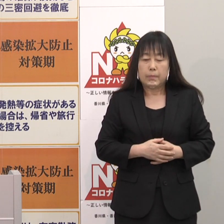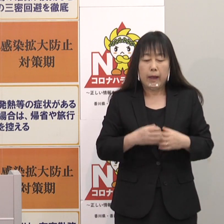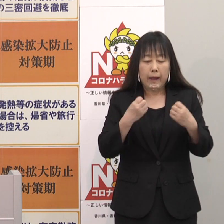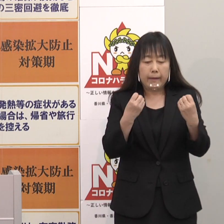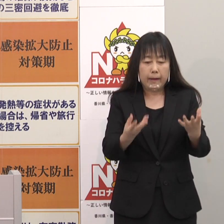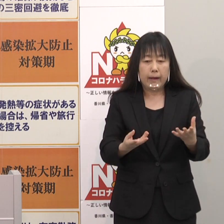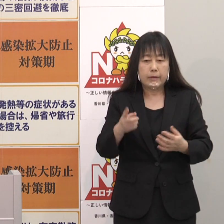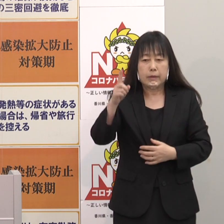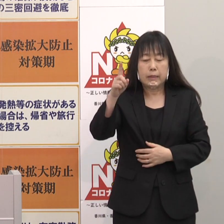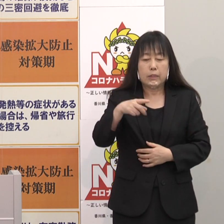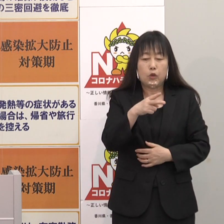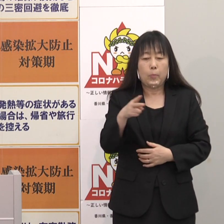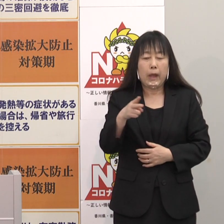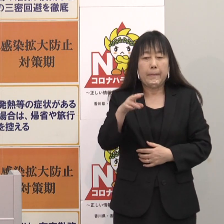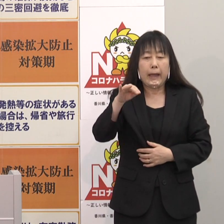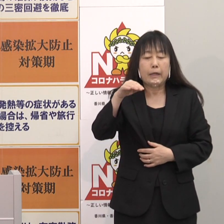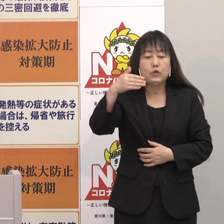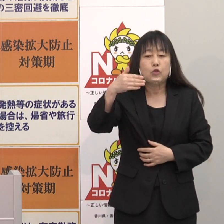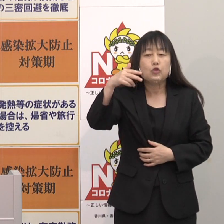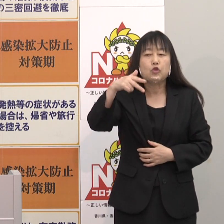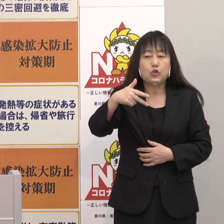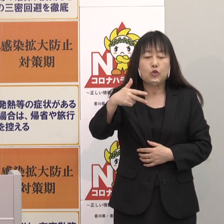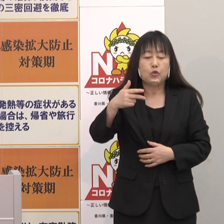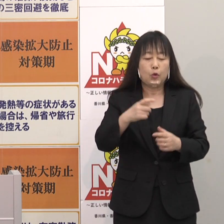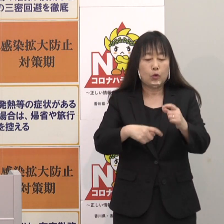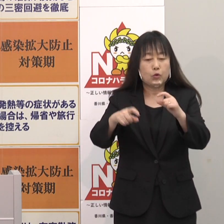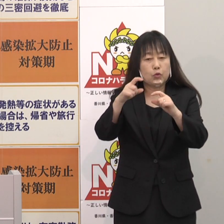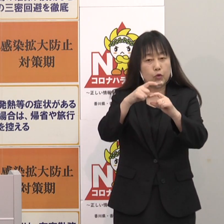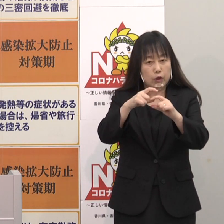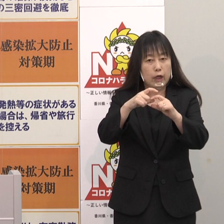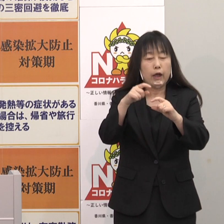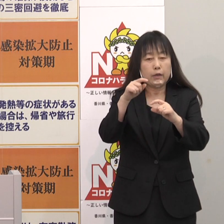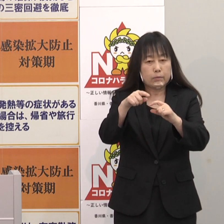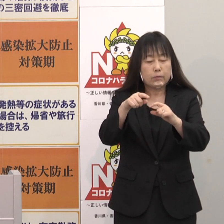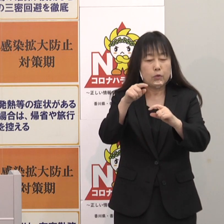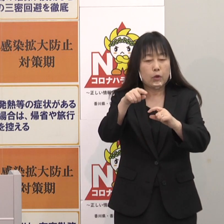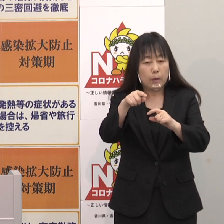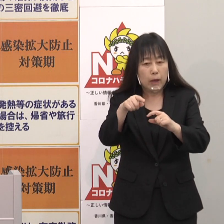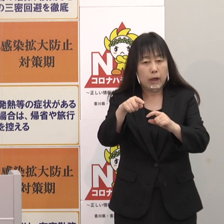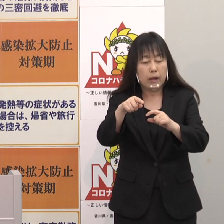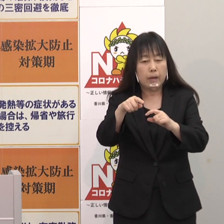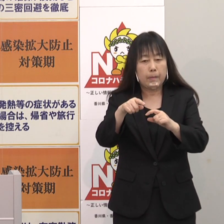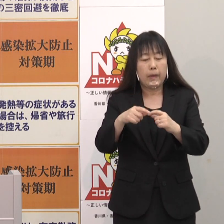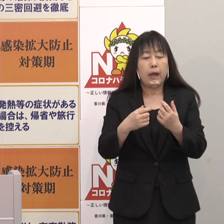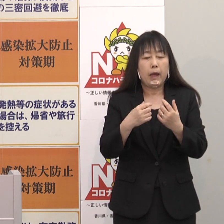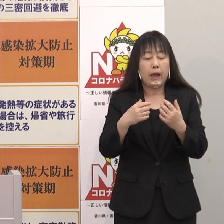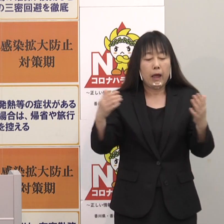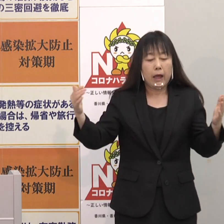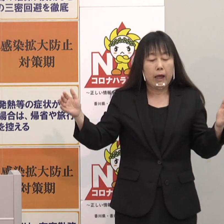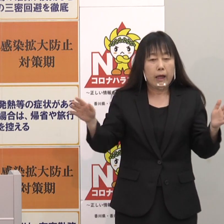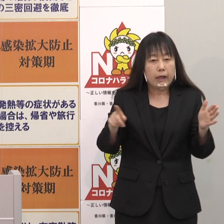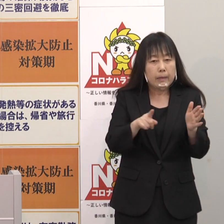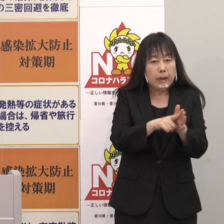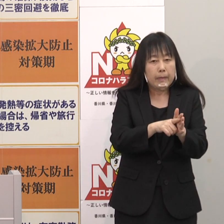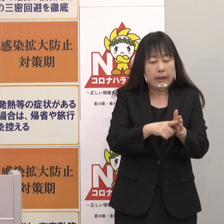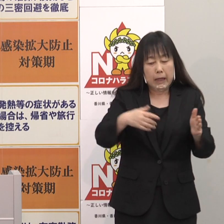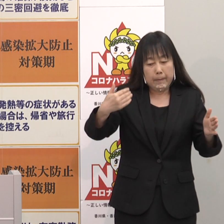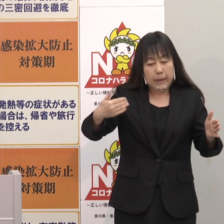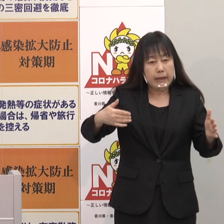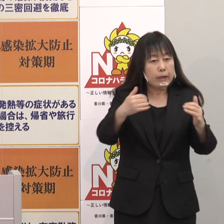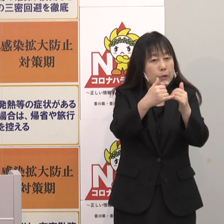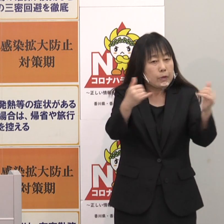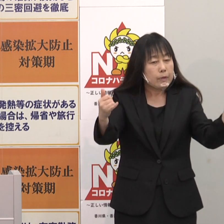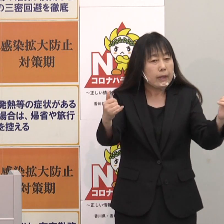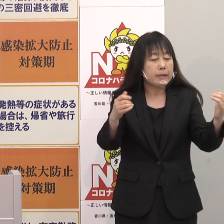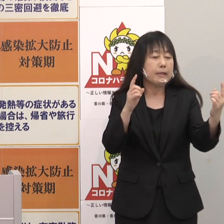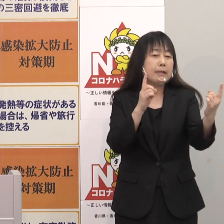の、まあ、ワクチンを追加するということで、まあ、新たな層への、まあ、その働きかけにはなるかと思うんですけども、一方